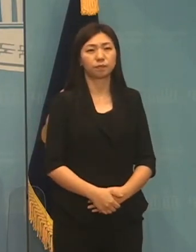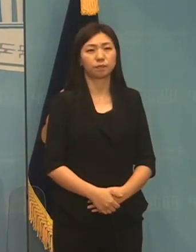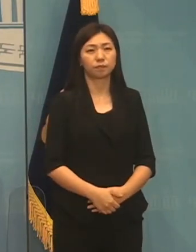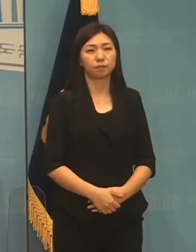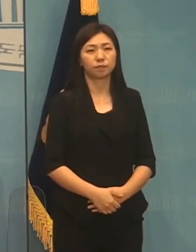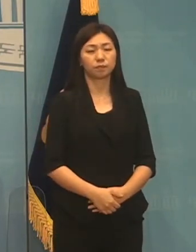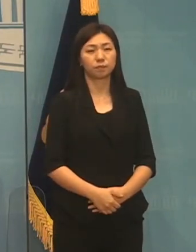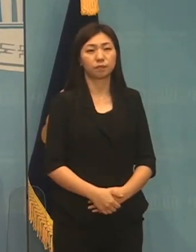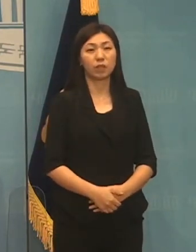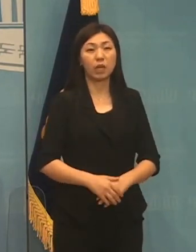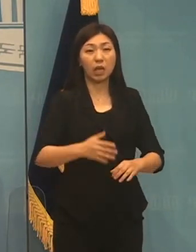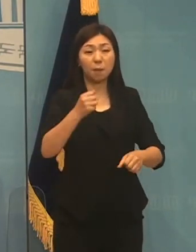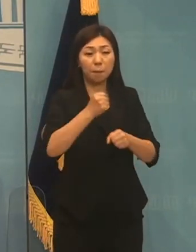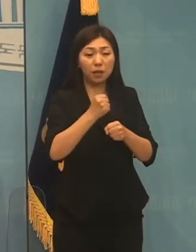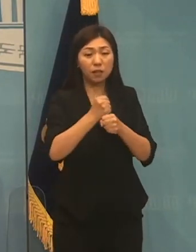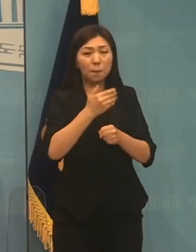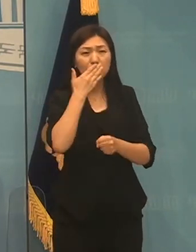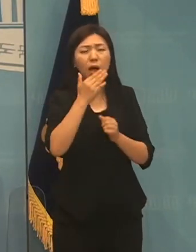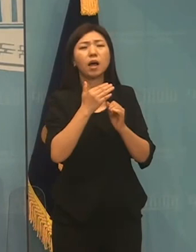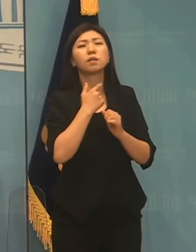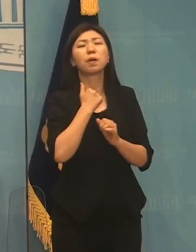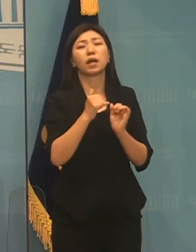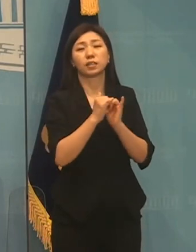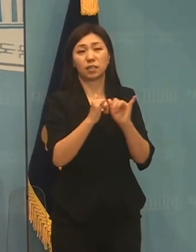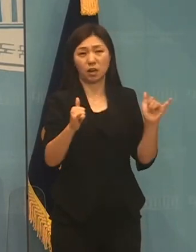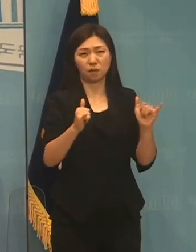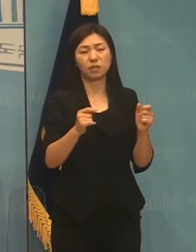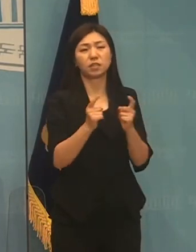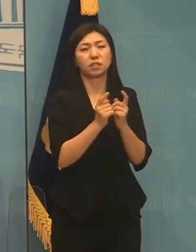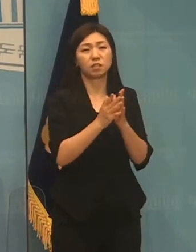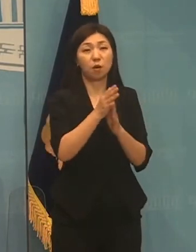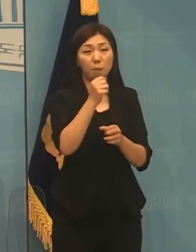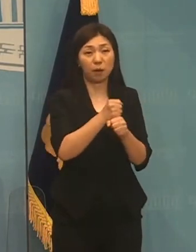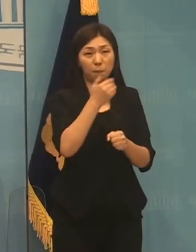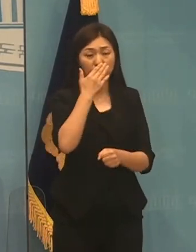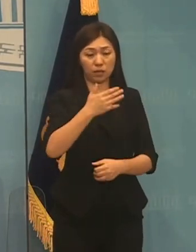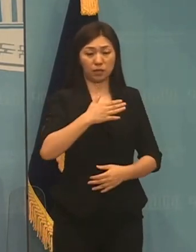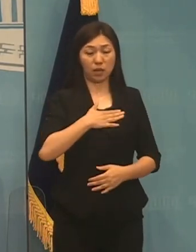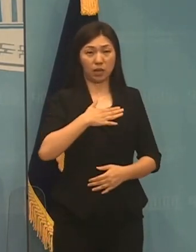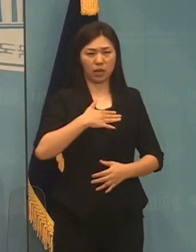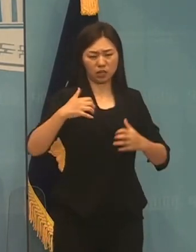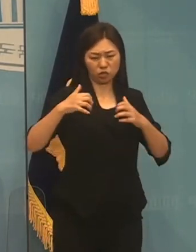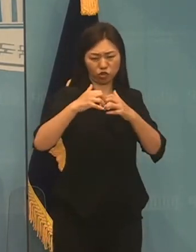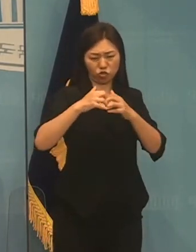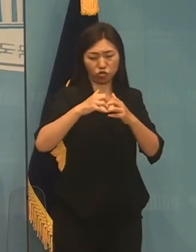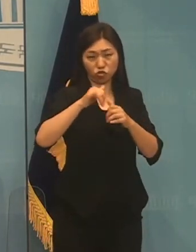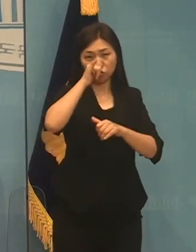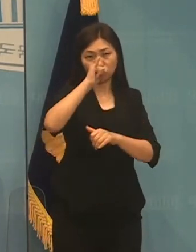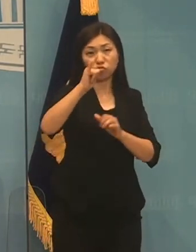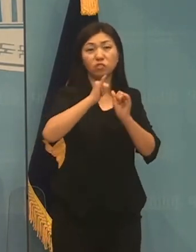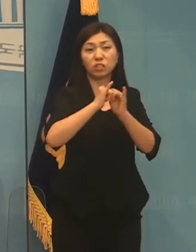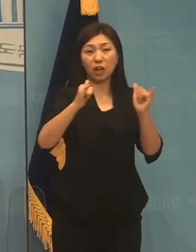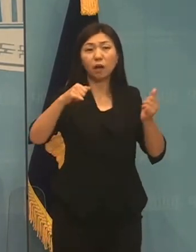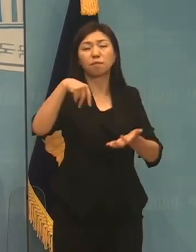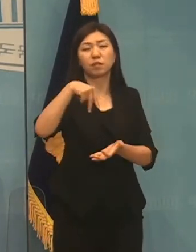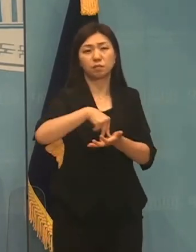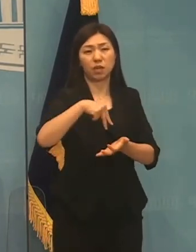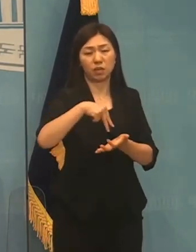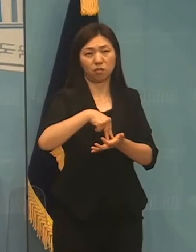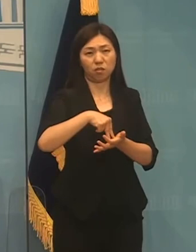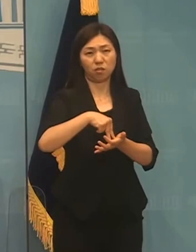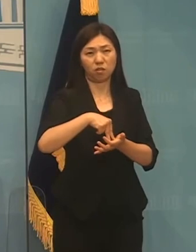만들어 본 사람이 만들 수 있습니다. 실제 본인이 전투 영웅으로서 신화적